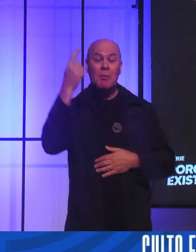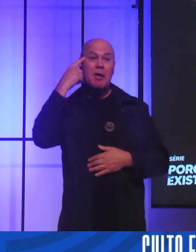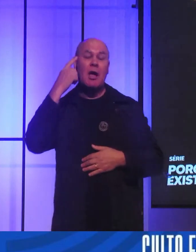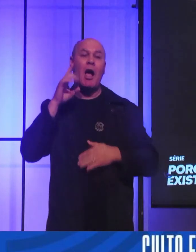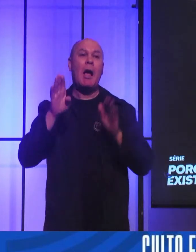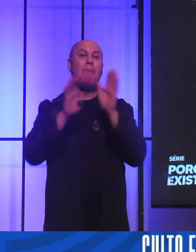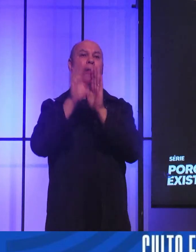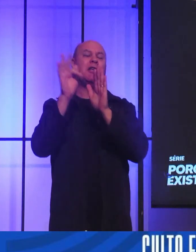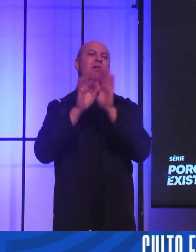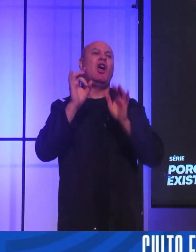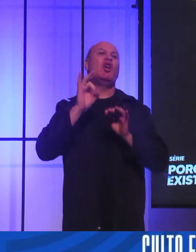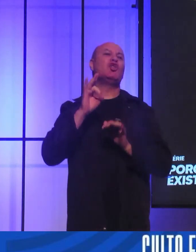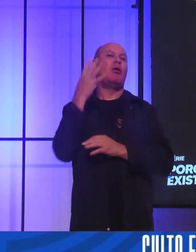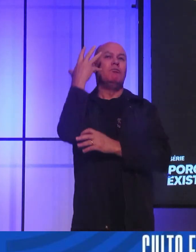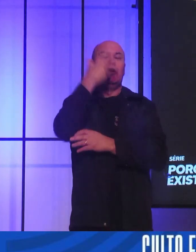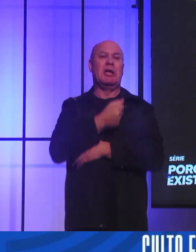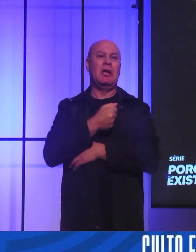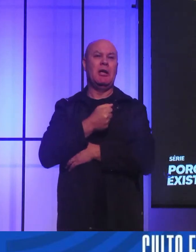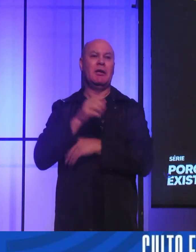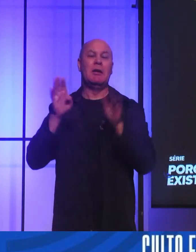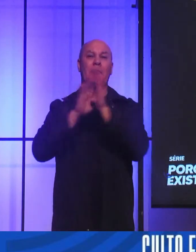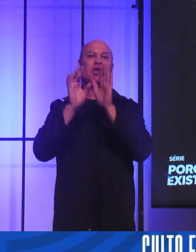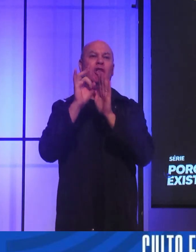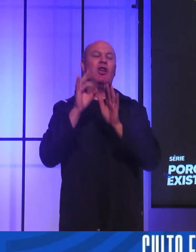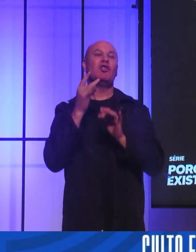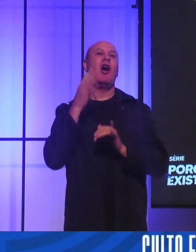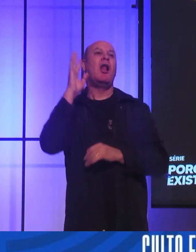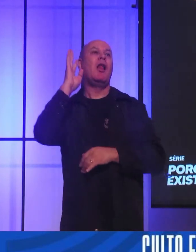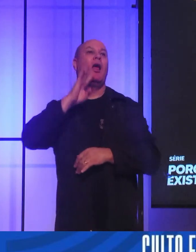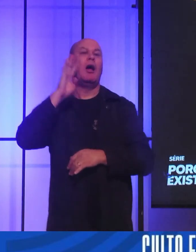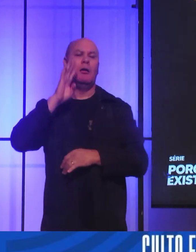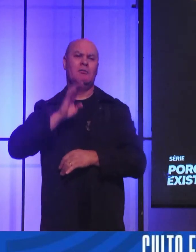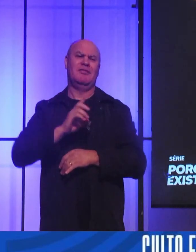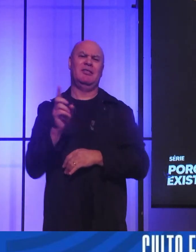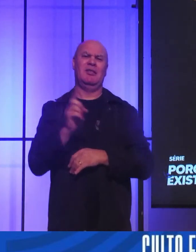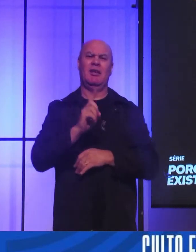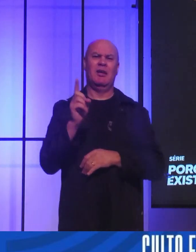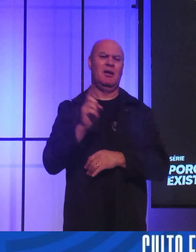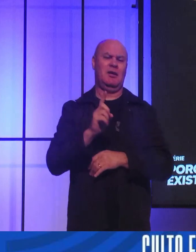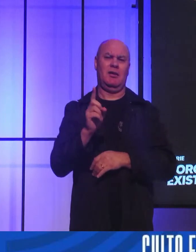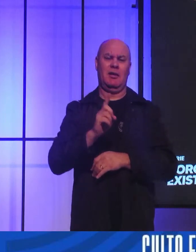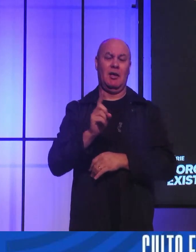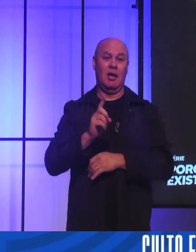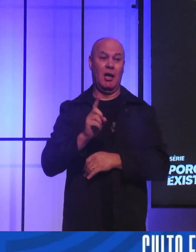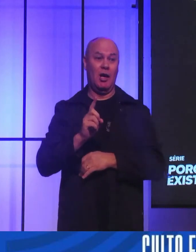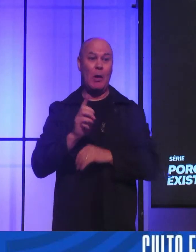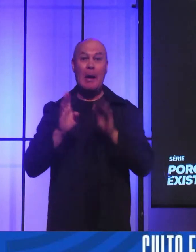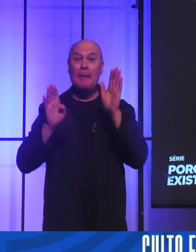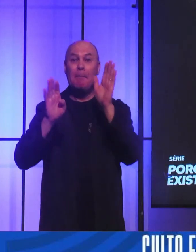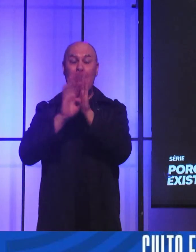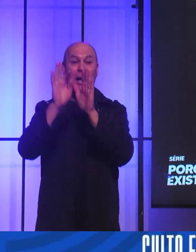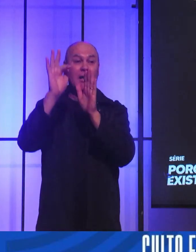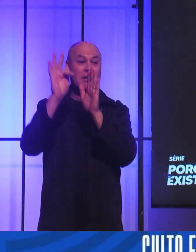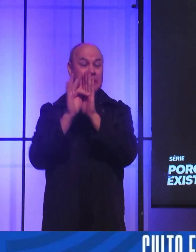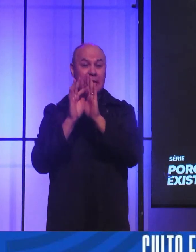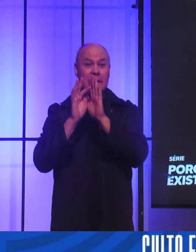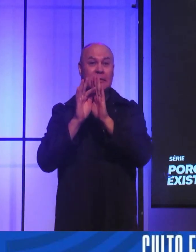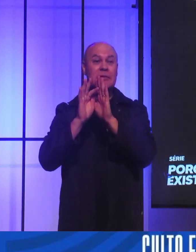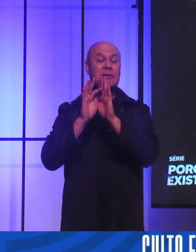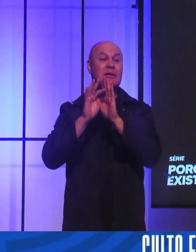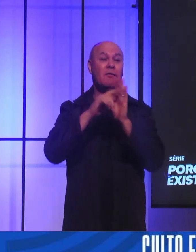bem. Queremos que você se sinta confortável e bem, mas a verdade é que nós existimos para alcançar